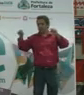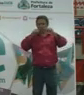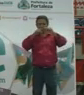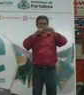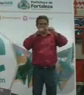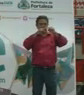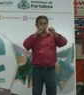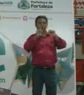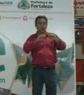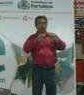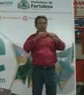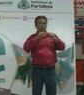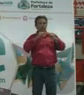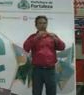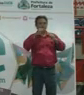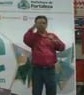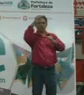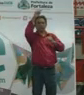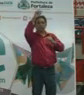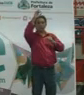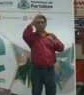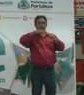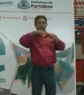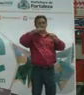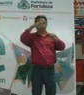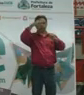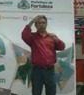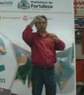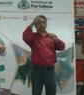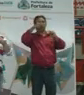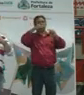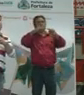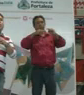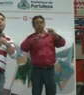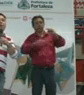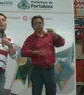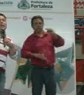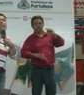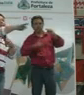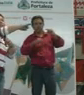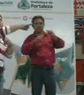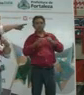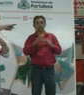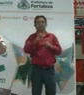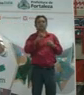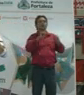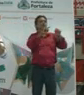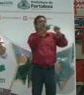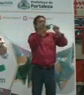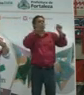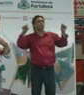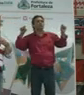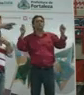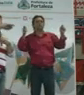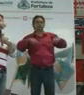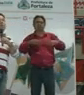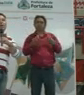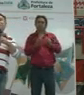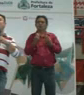reta crescente ou uma reta decrescente. Pedro, e se a reta for